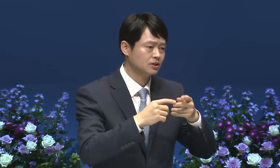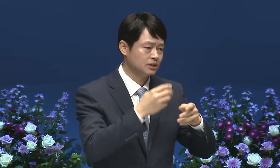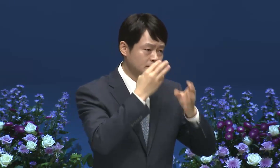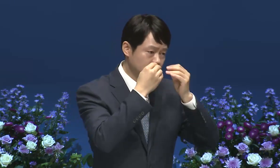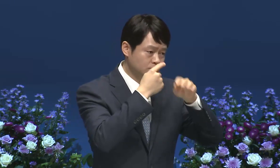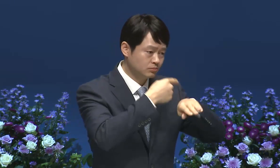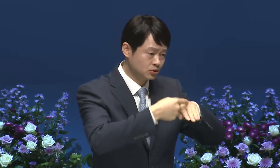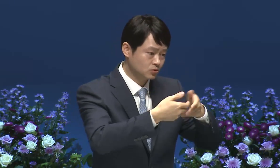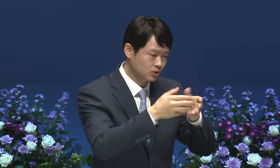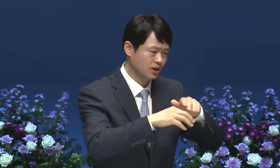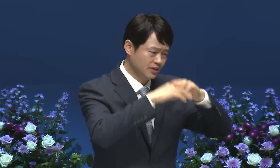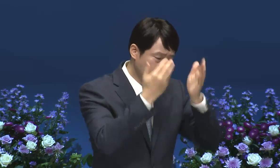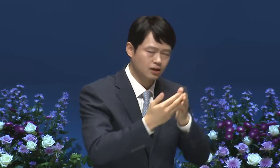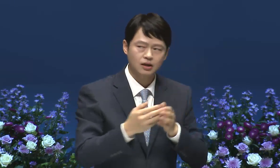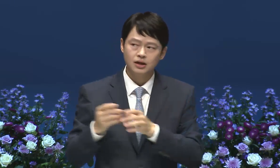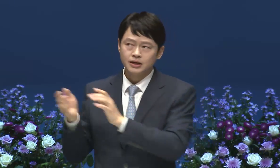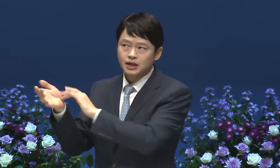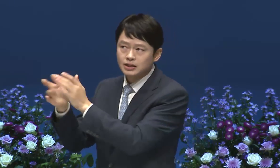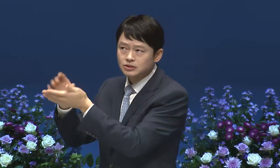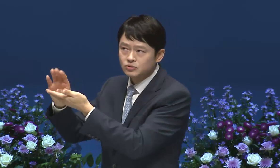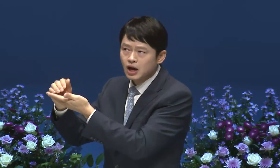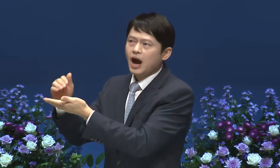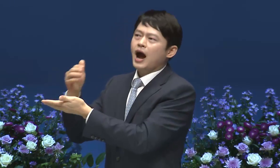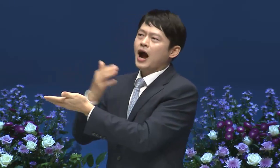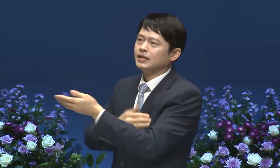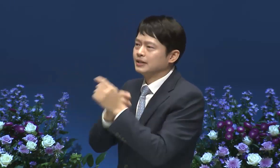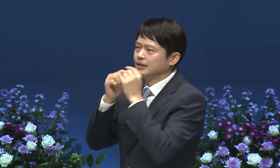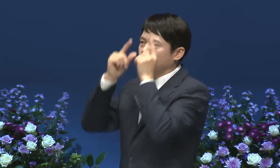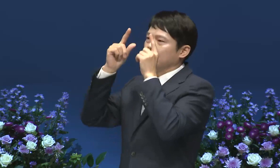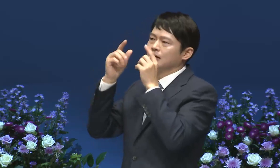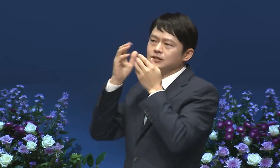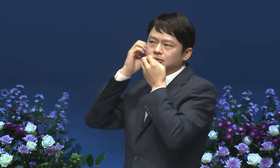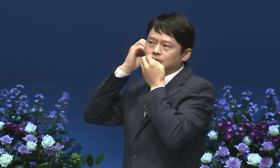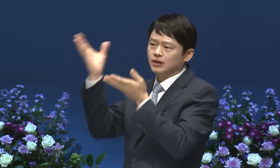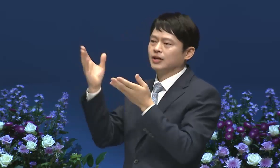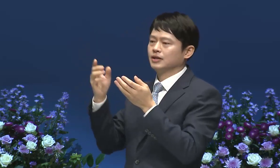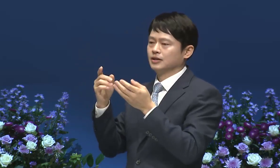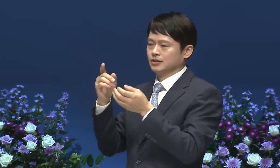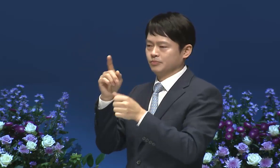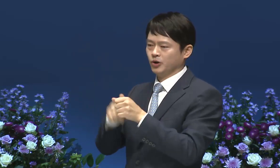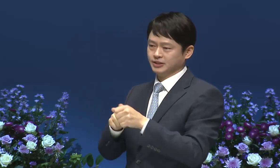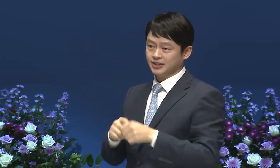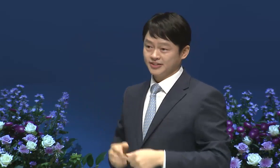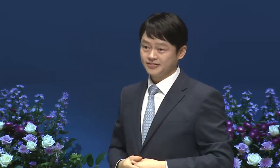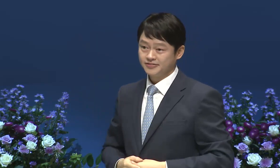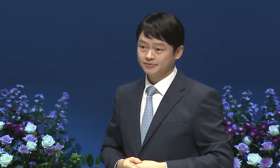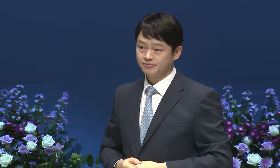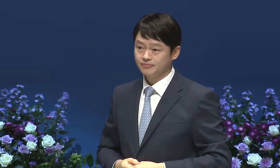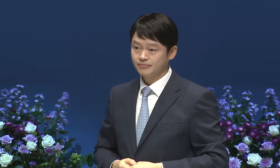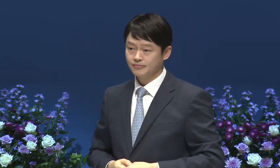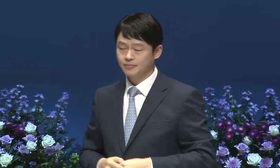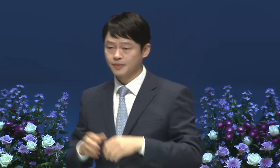이는 농인뿐만 아니라 농인, 청인, 모든 장애인들도 그리스도를 알아야 영적으로 에바다가 되는